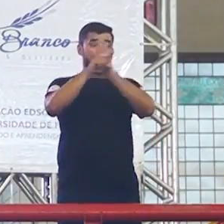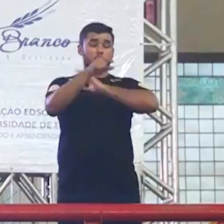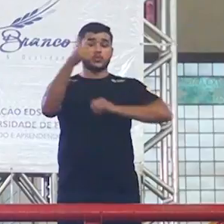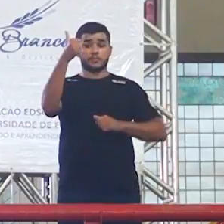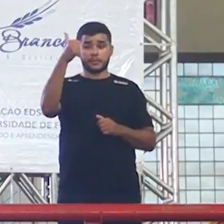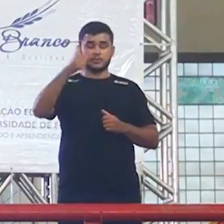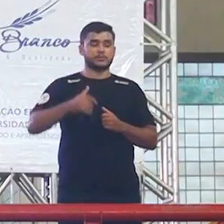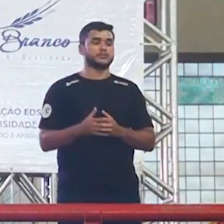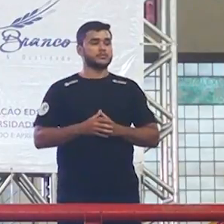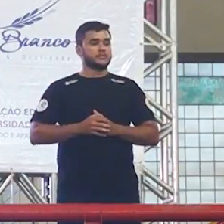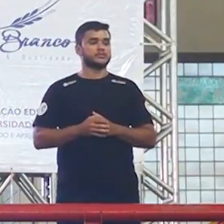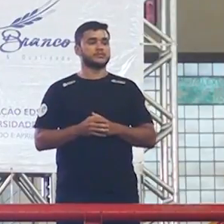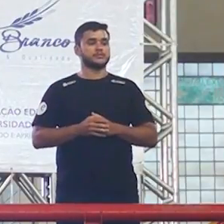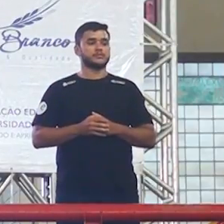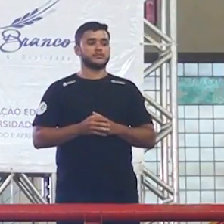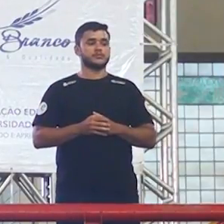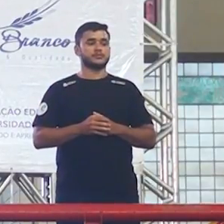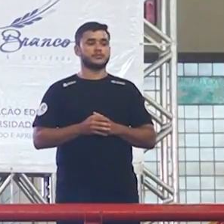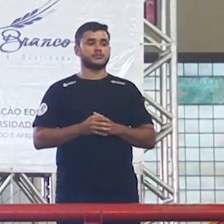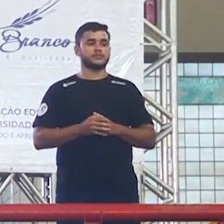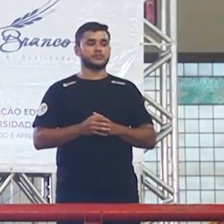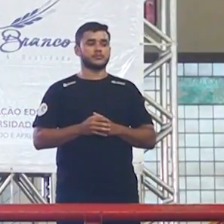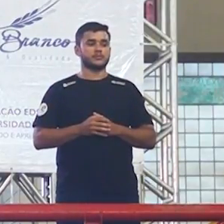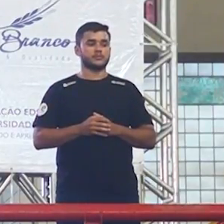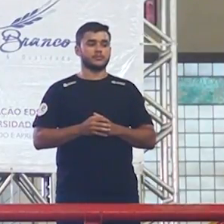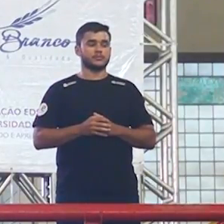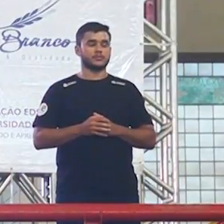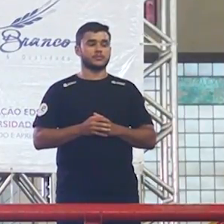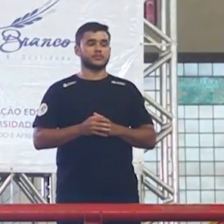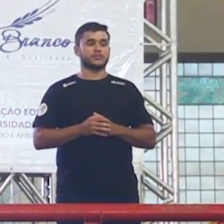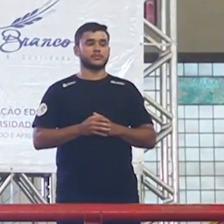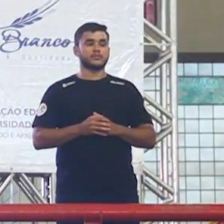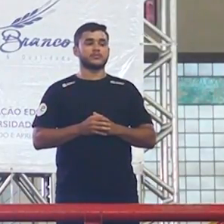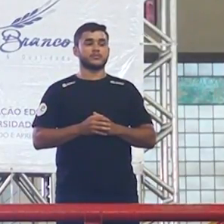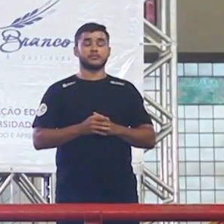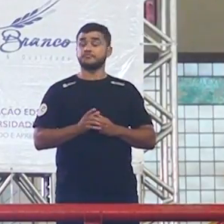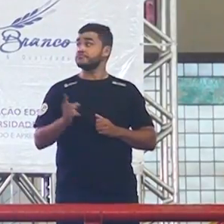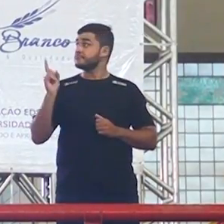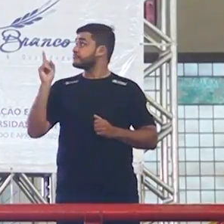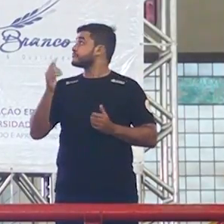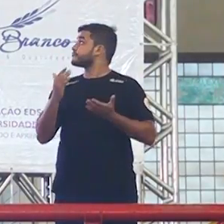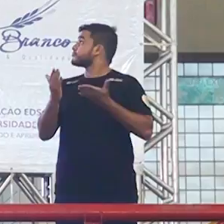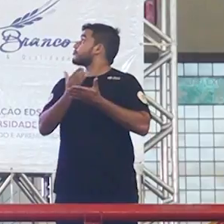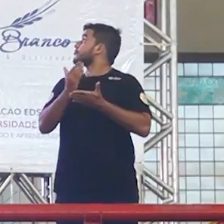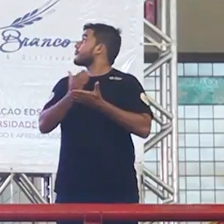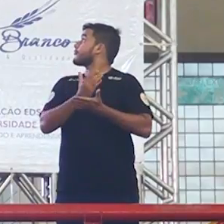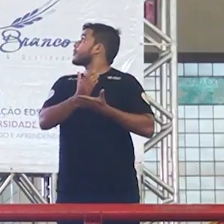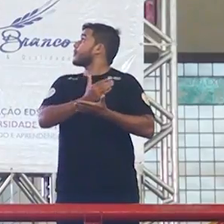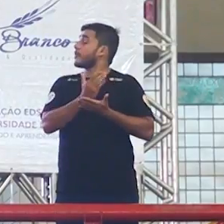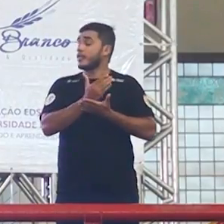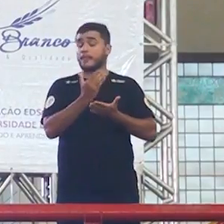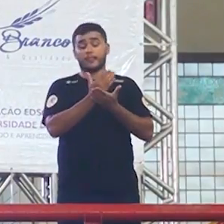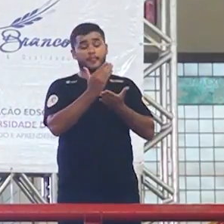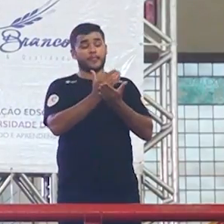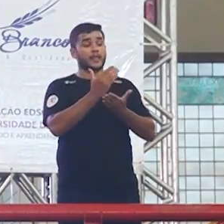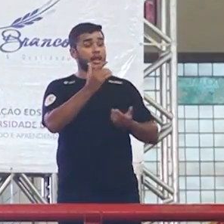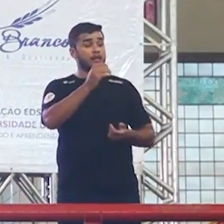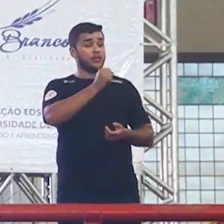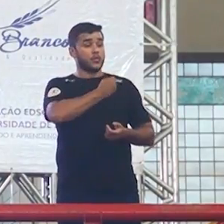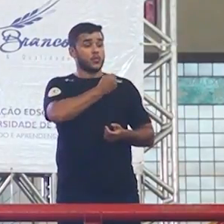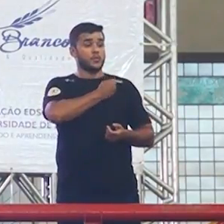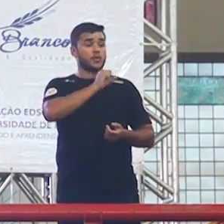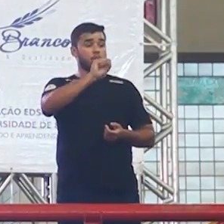Vamos lá. O importante também não é só resolver a primeira questão e resolver as questões. O importante também